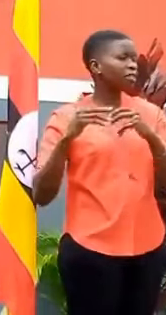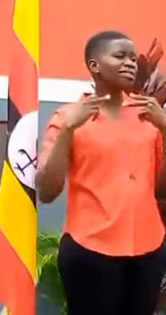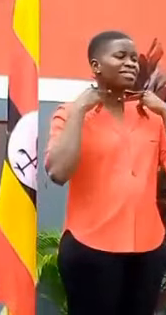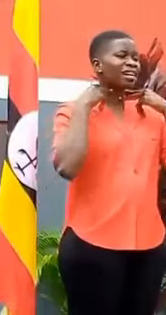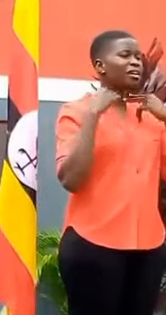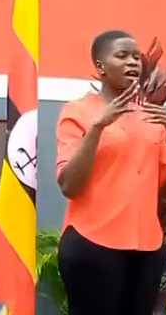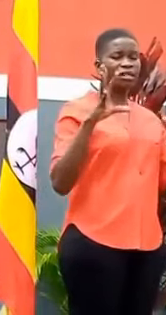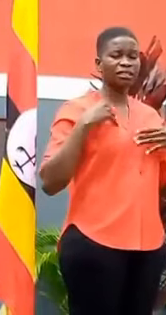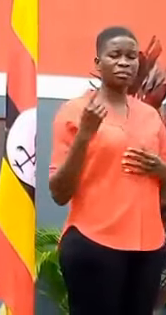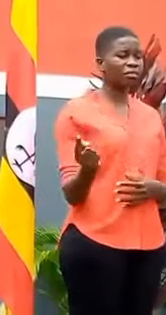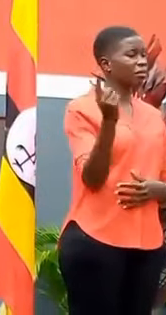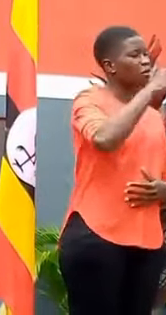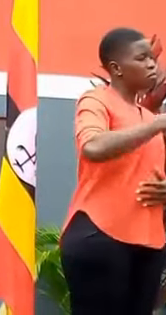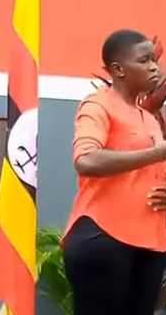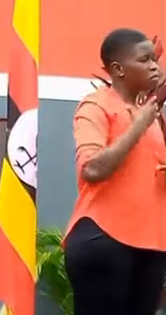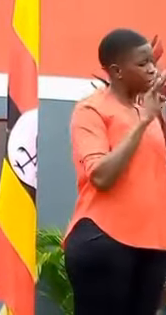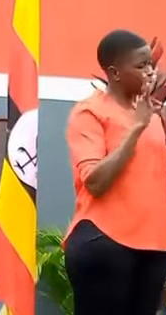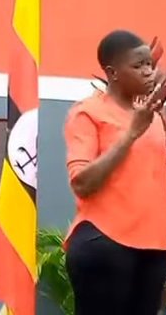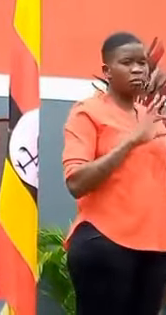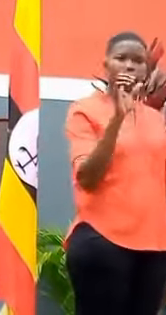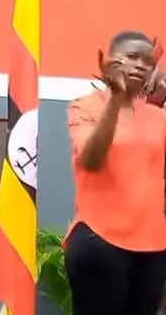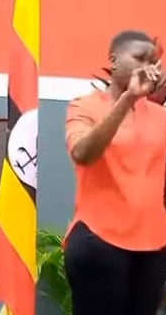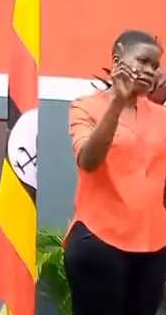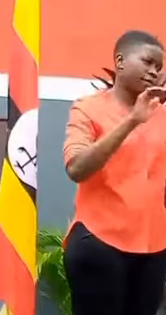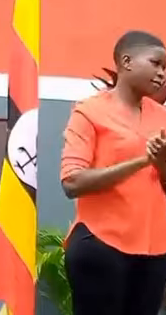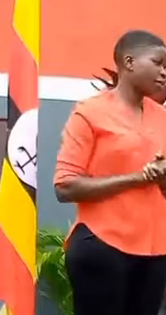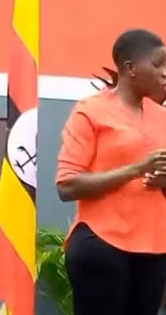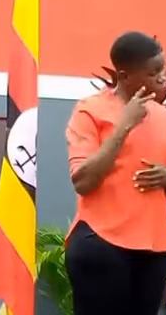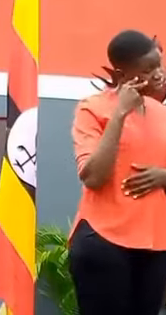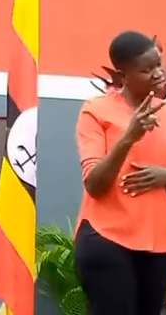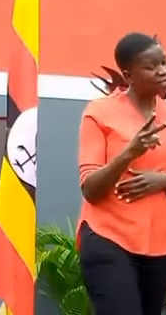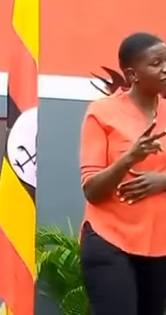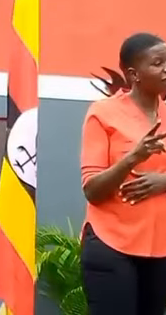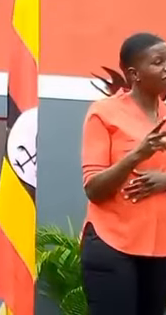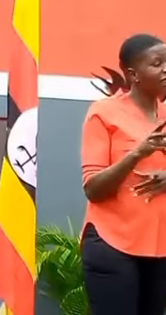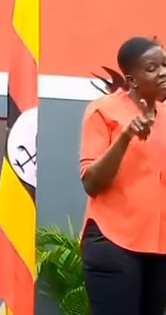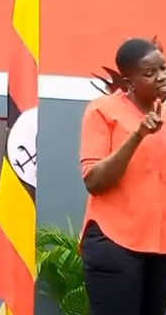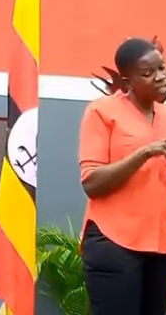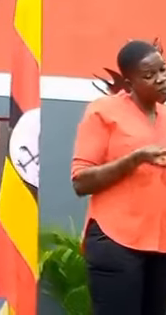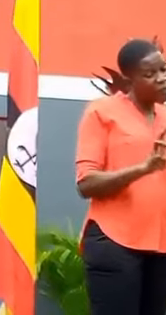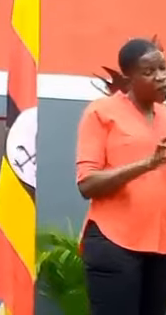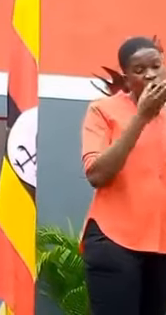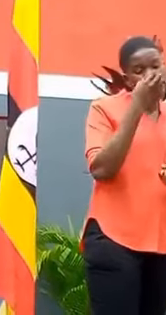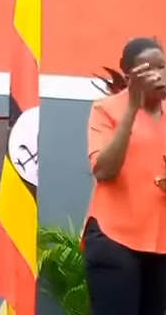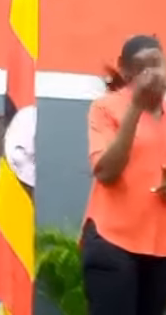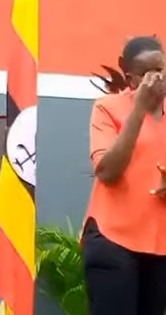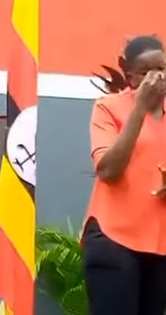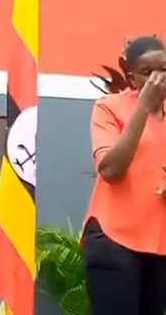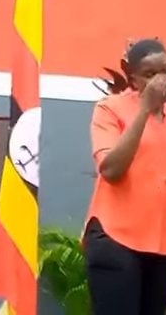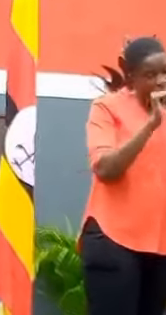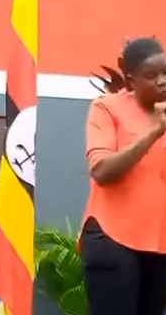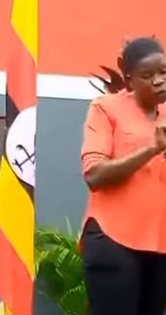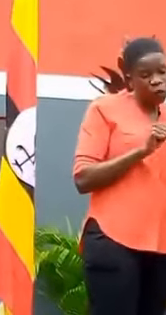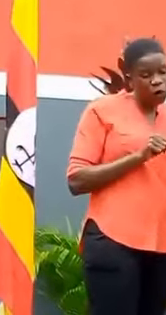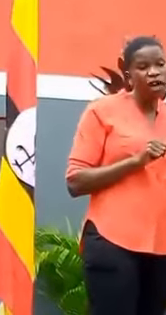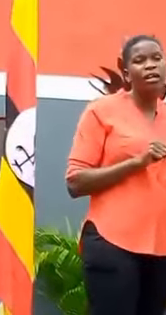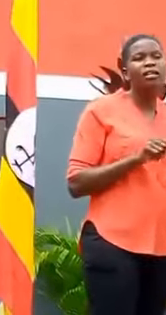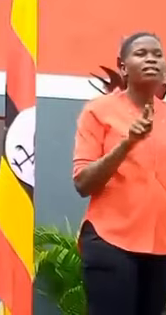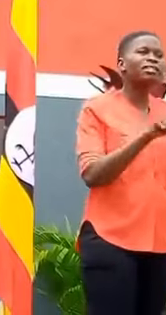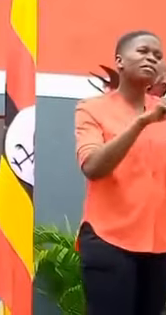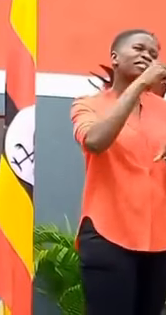be. Kati beebyo Obote bye yakola, Museveni n'avumirira Obote naye ate ye Museveni